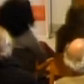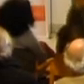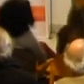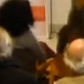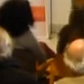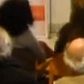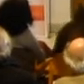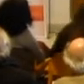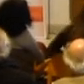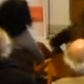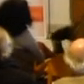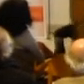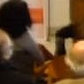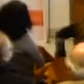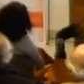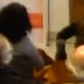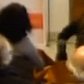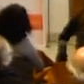Centeno